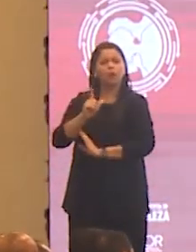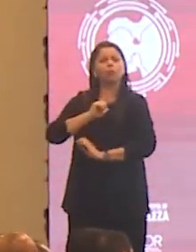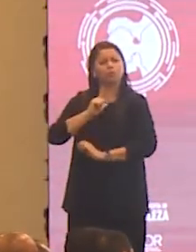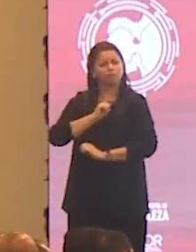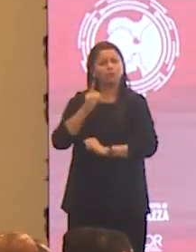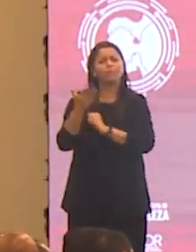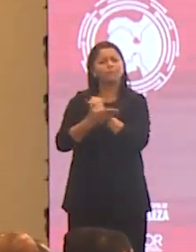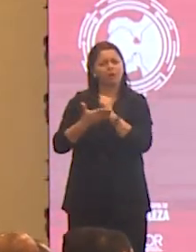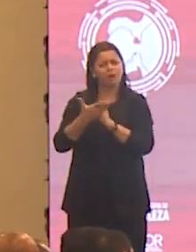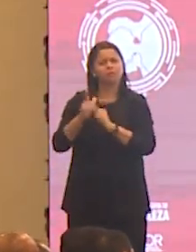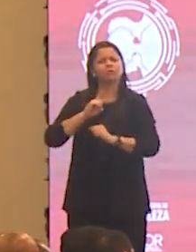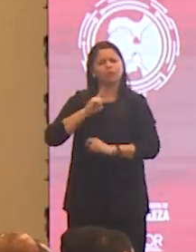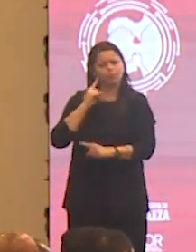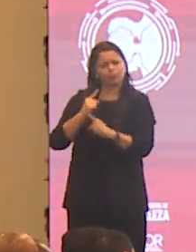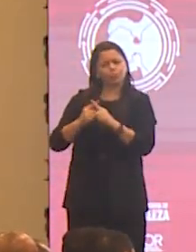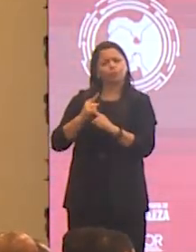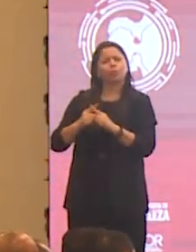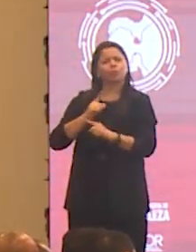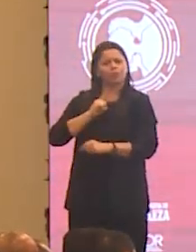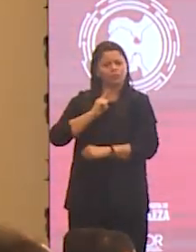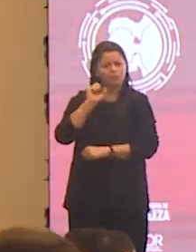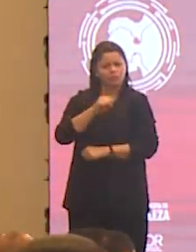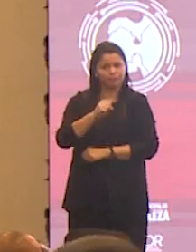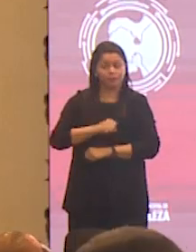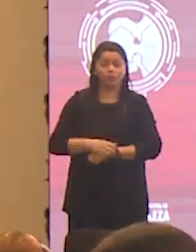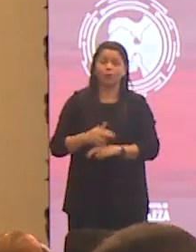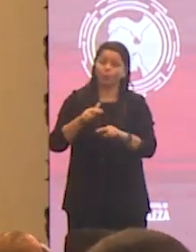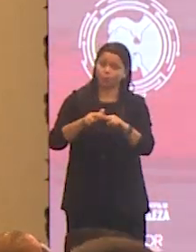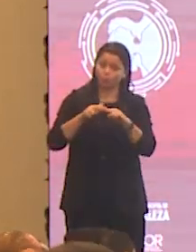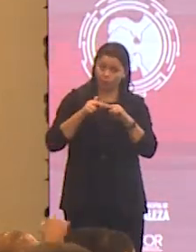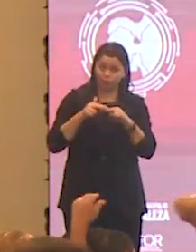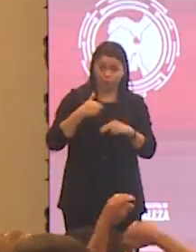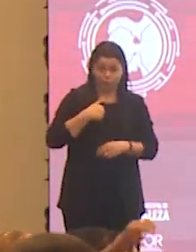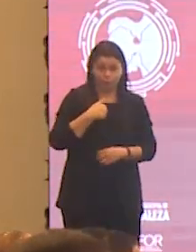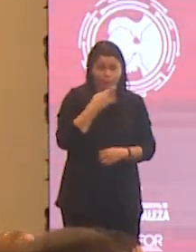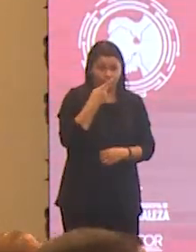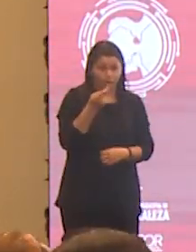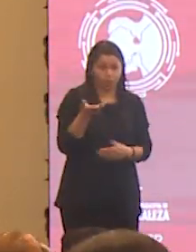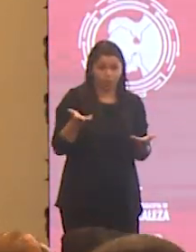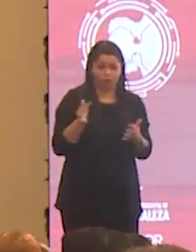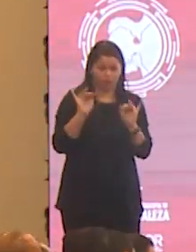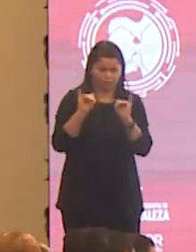a Guarda Municipal, portanto, digo eu, ao final,